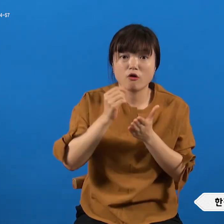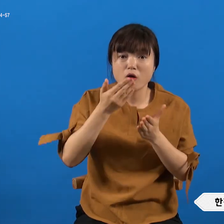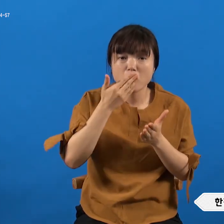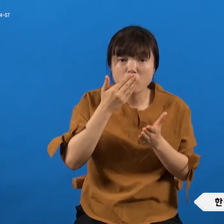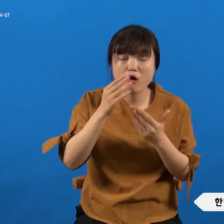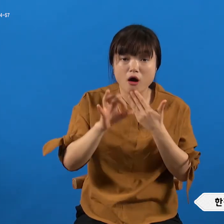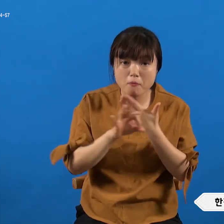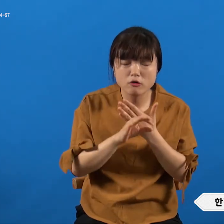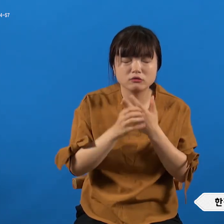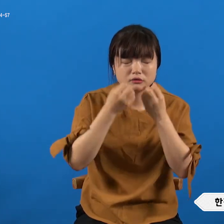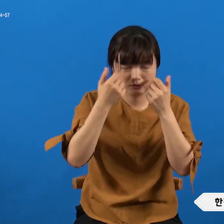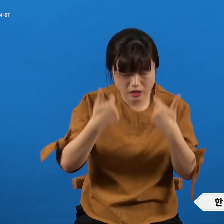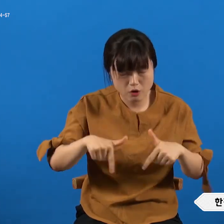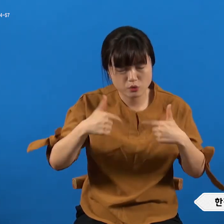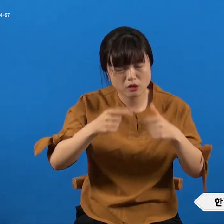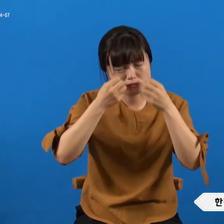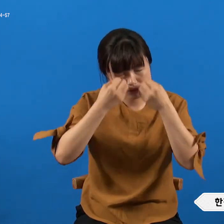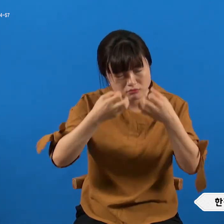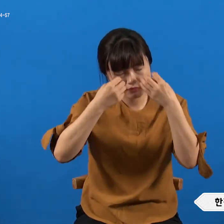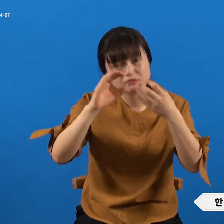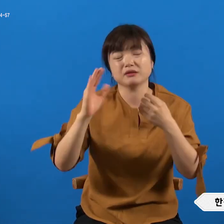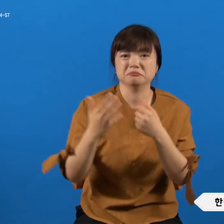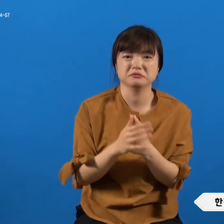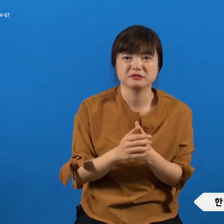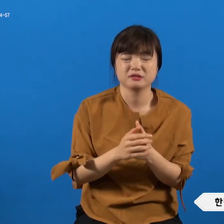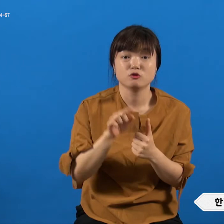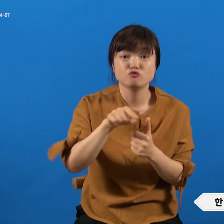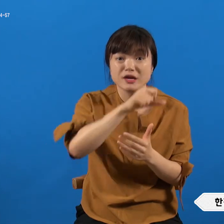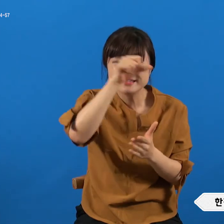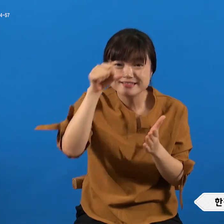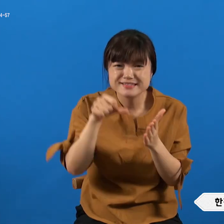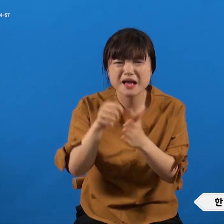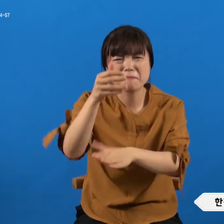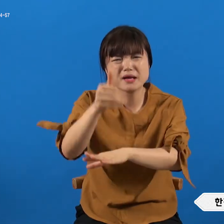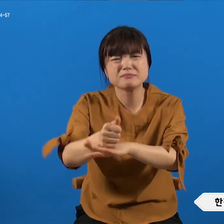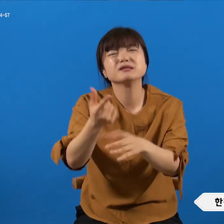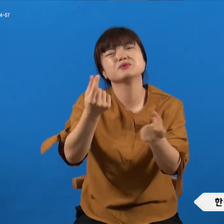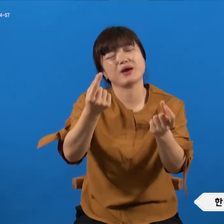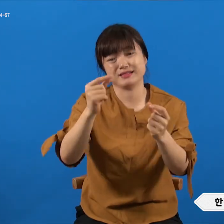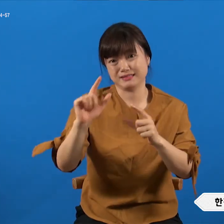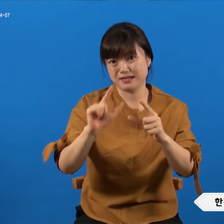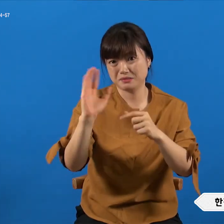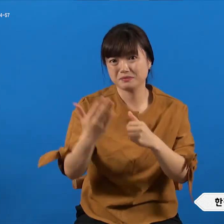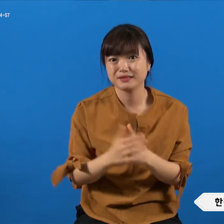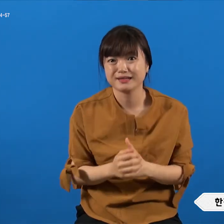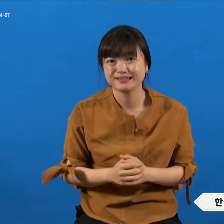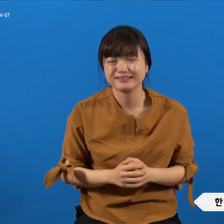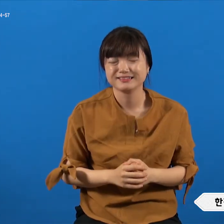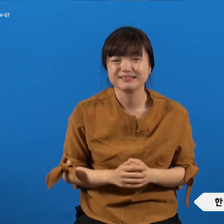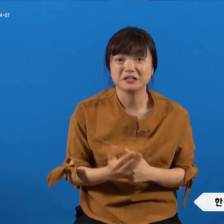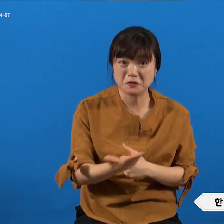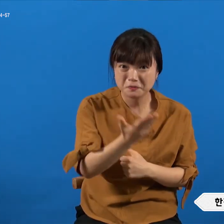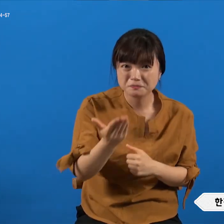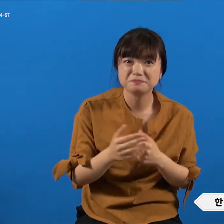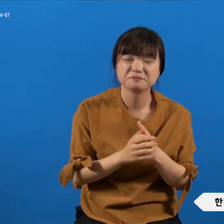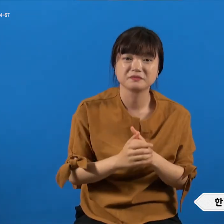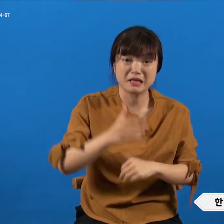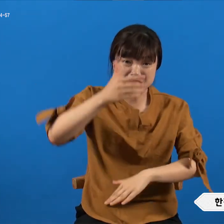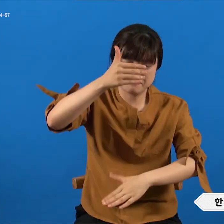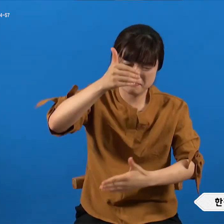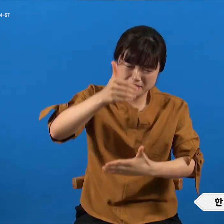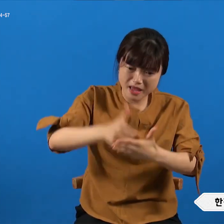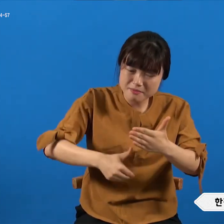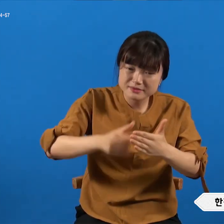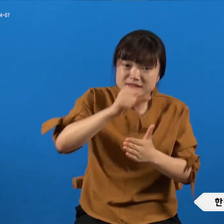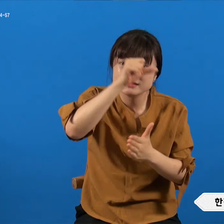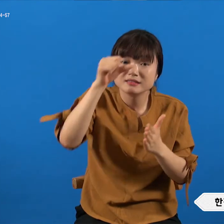새로워집니다. 우리의 인생 후반전이 그렇게 돼야 됩니다. 여러분, 남은